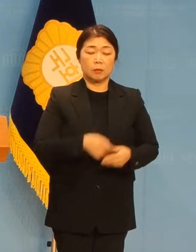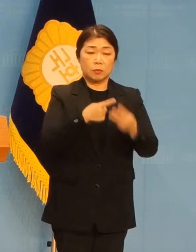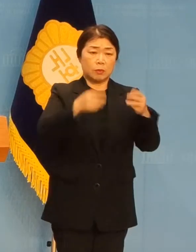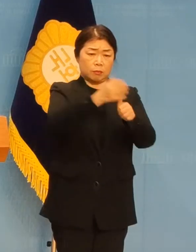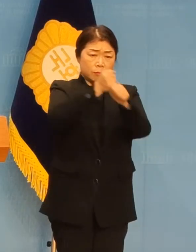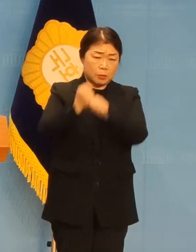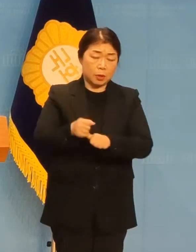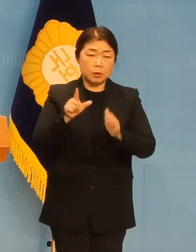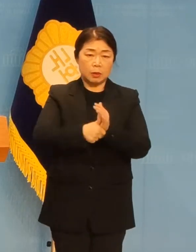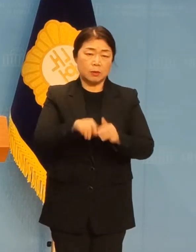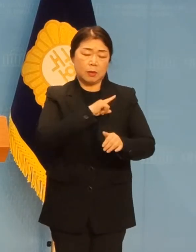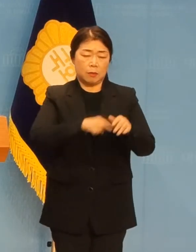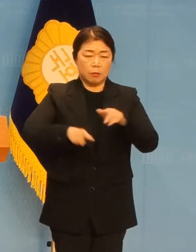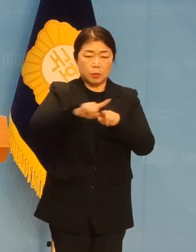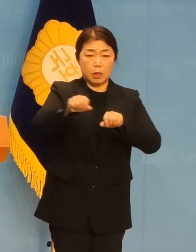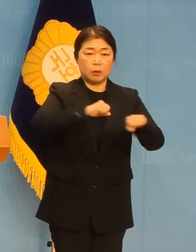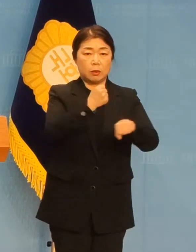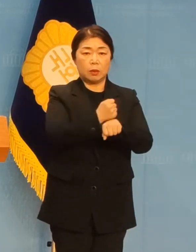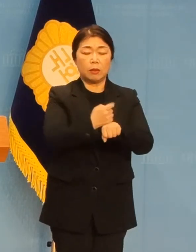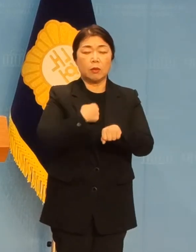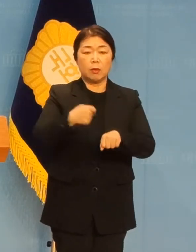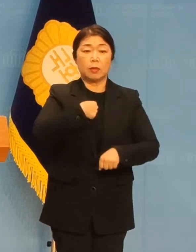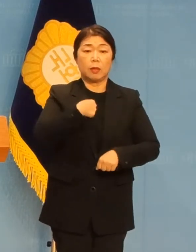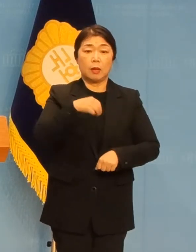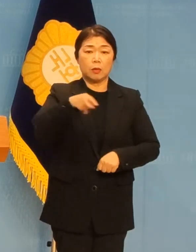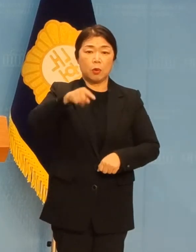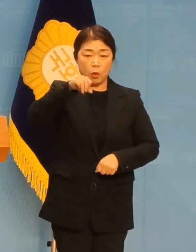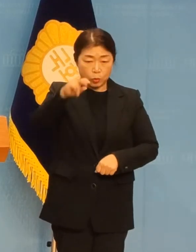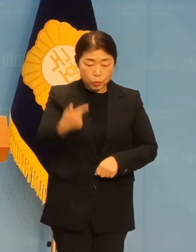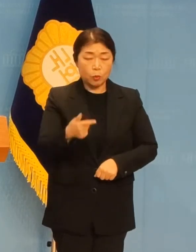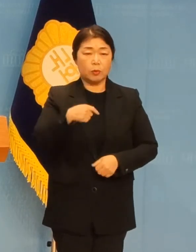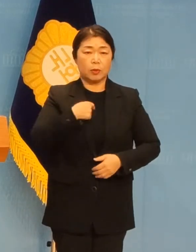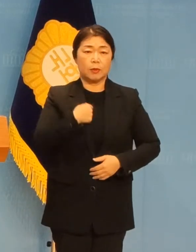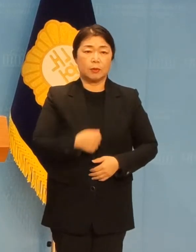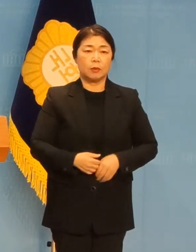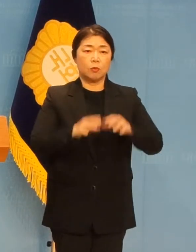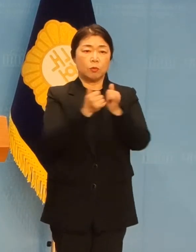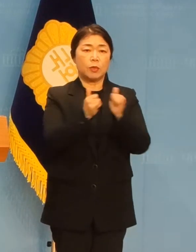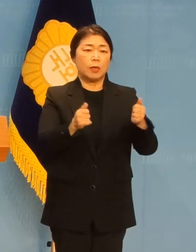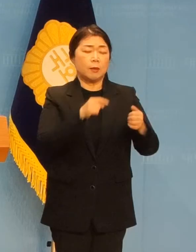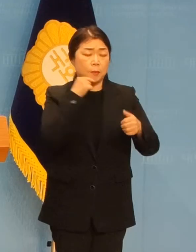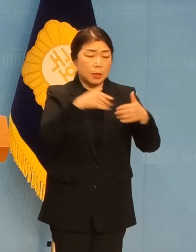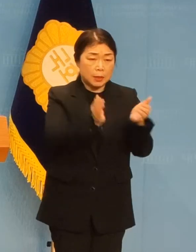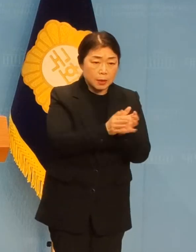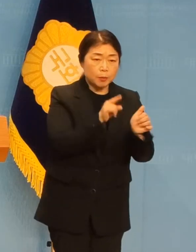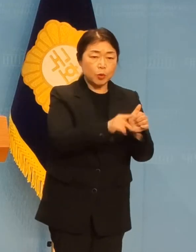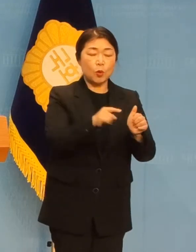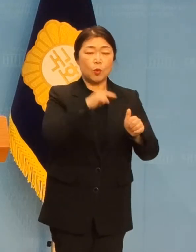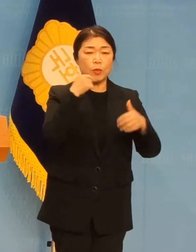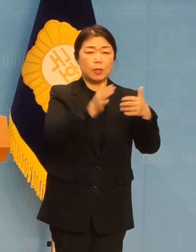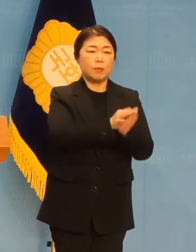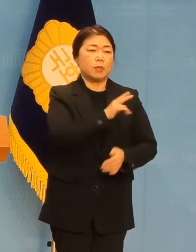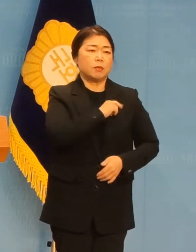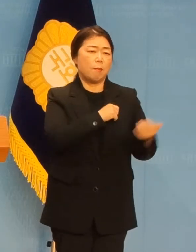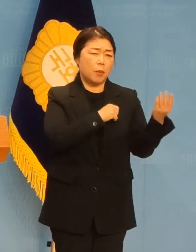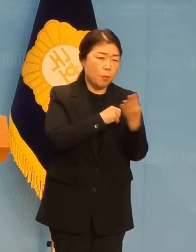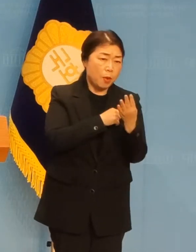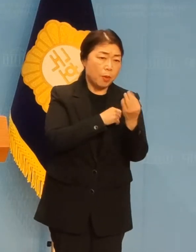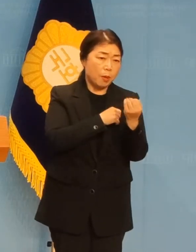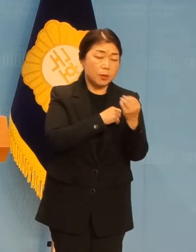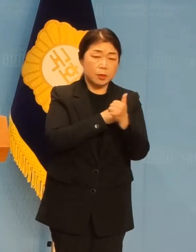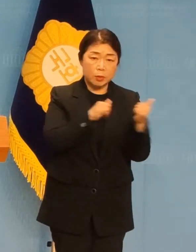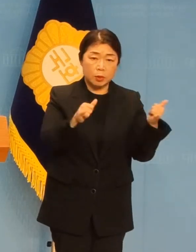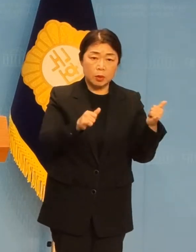규명하는 데 가장 앞장서온 저 국회의원 서영교에게 국민의힘, 그리고 국민의힘 의원들, 그리고